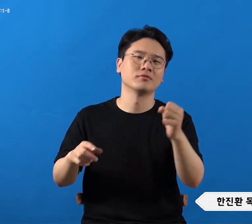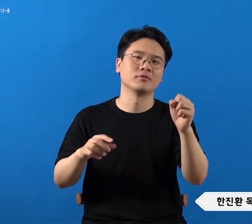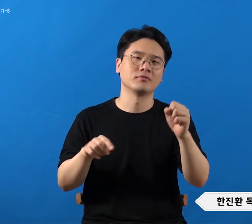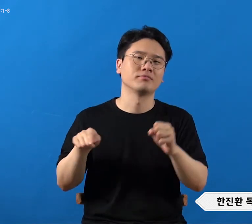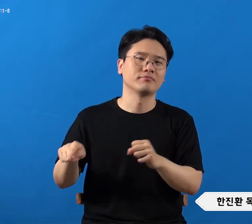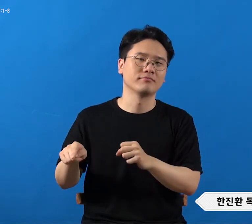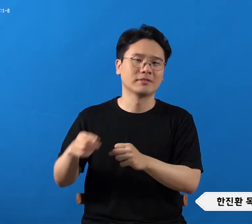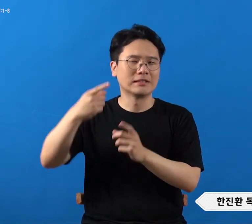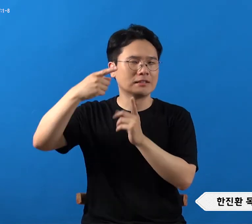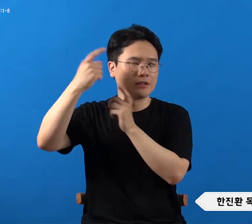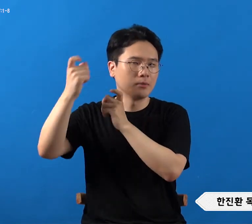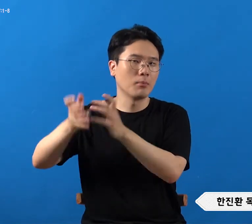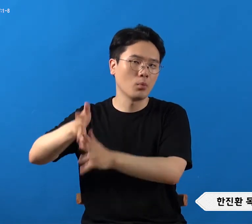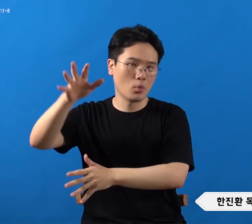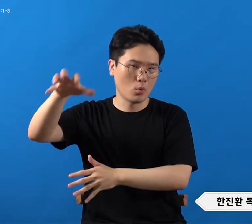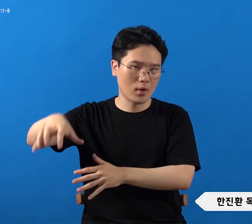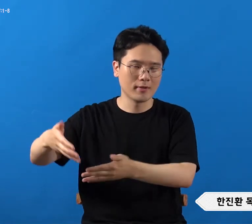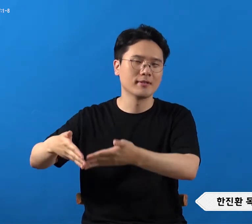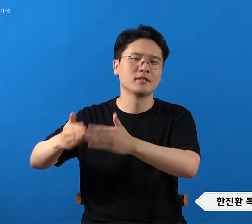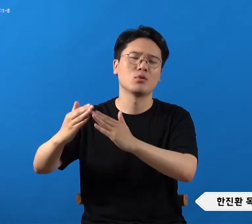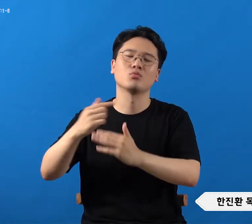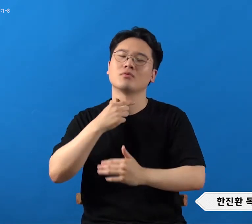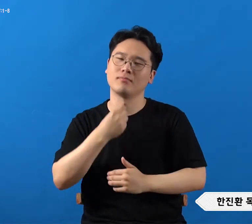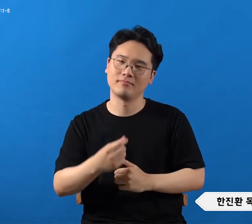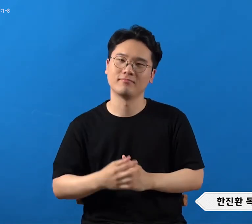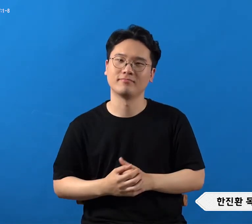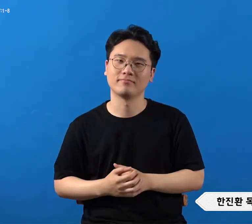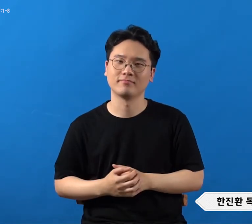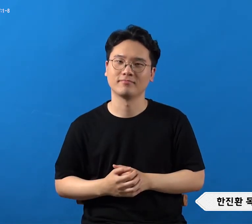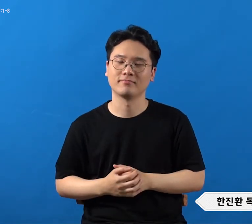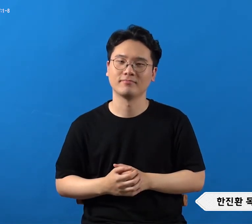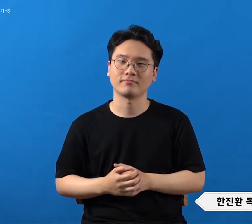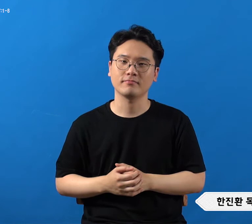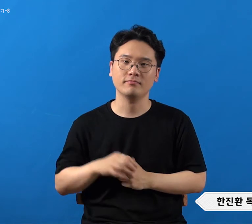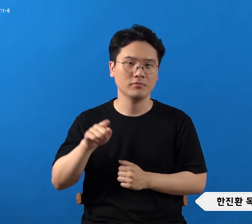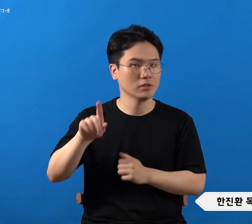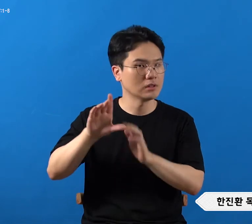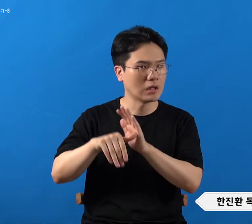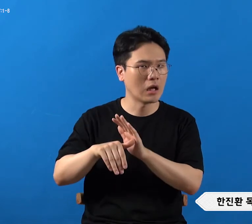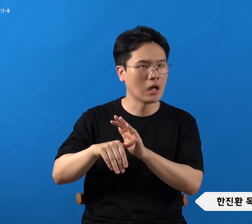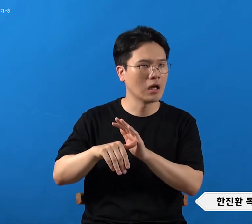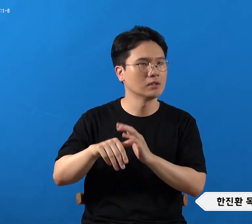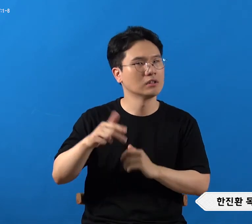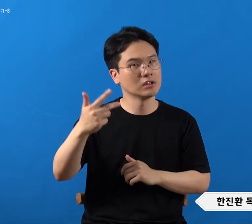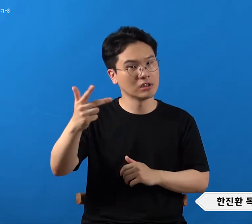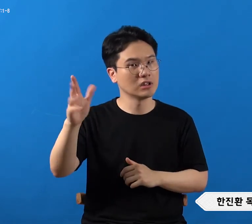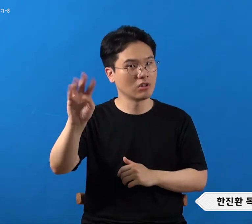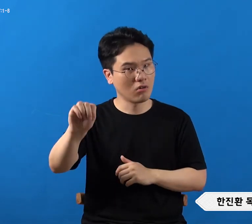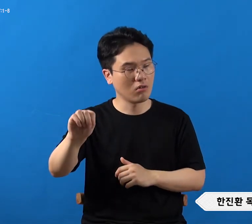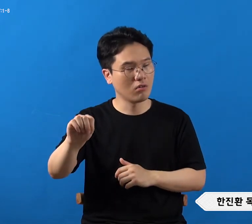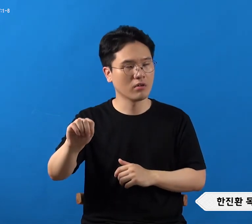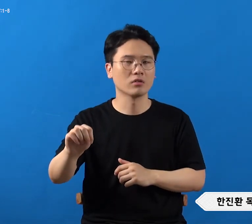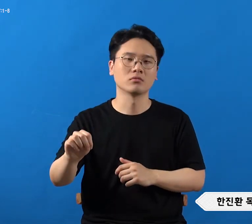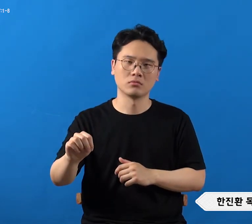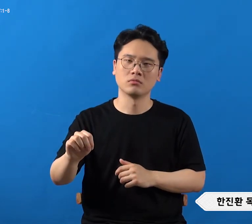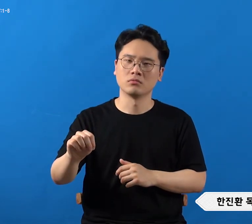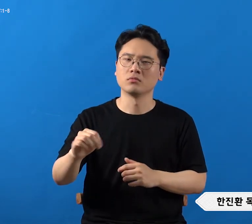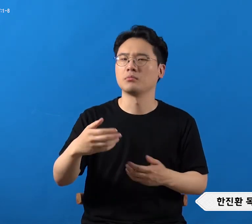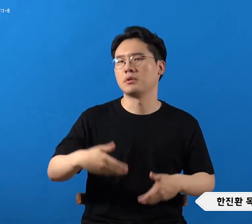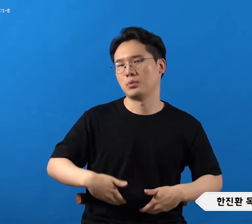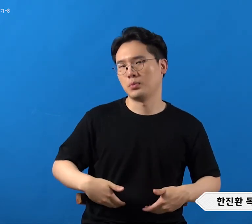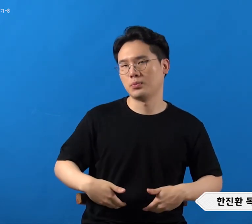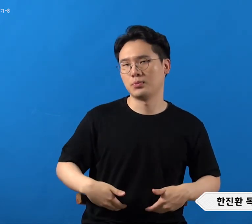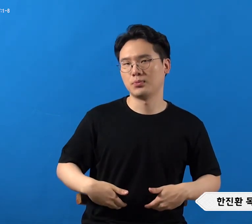이제 그것을 추진을 하게 됐습니다. 그 당시로 한 7억쯤 소요가 됐습니다.